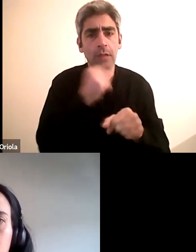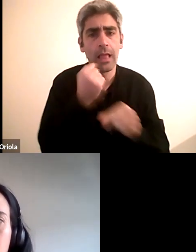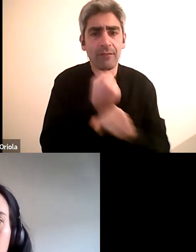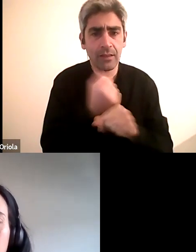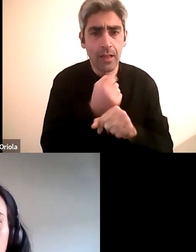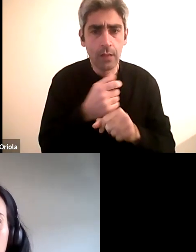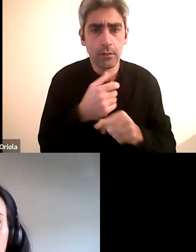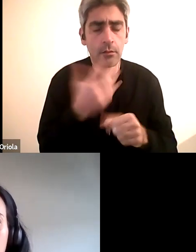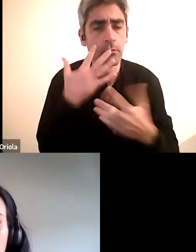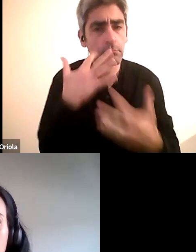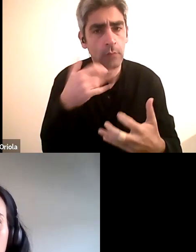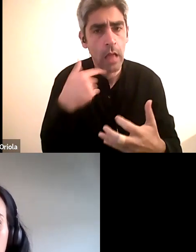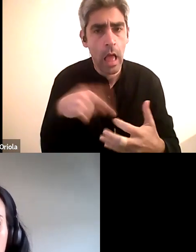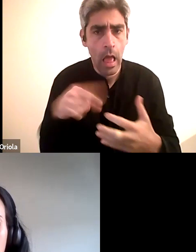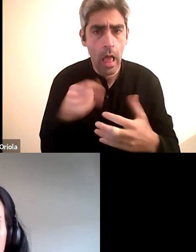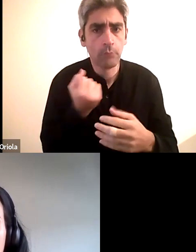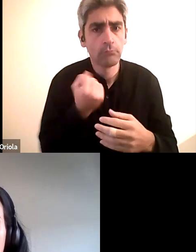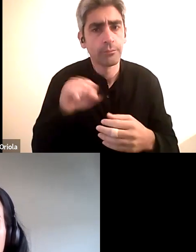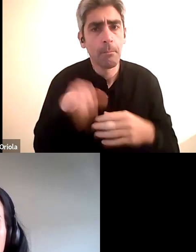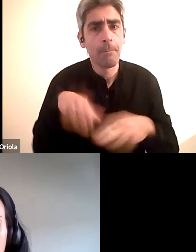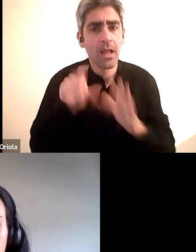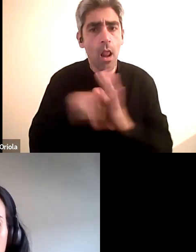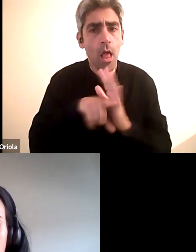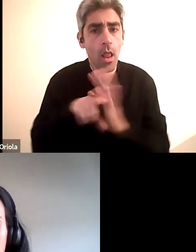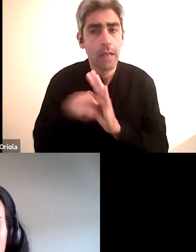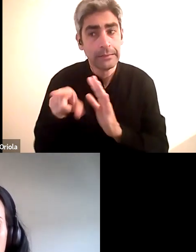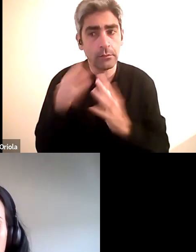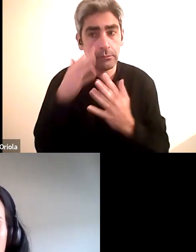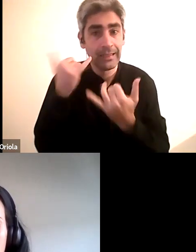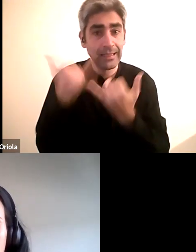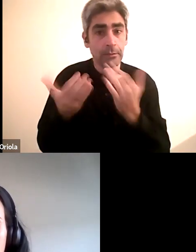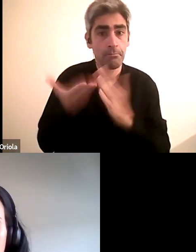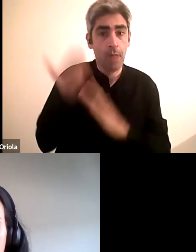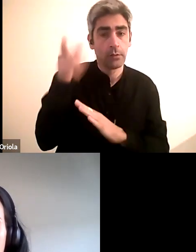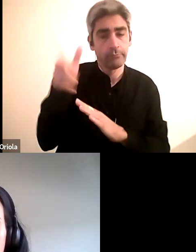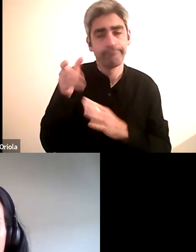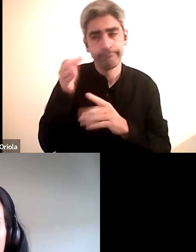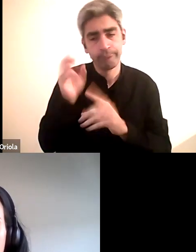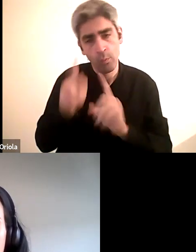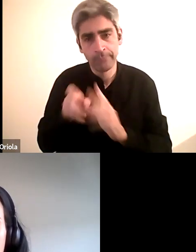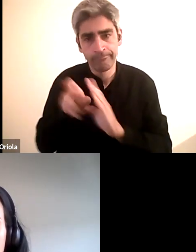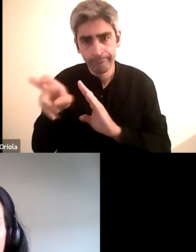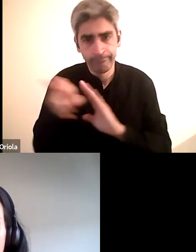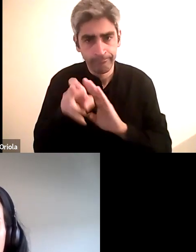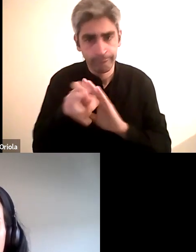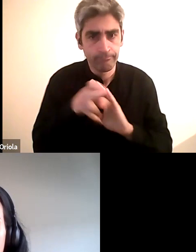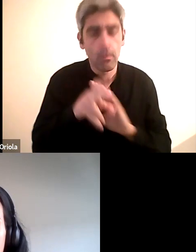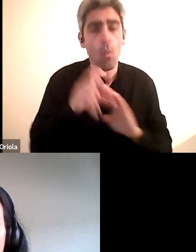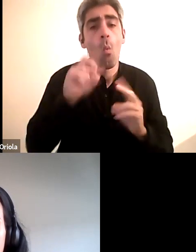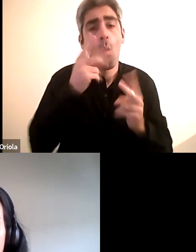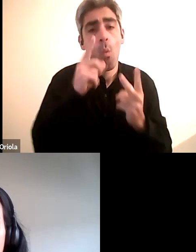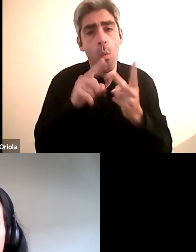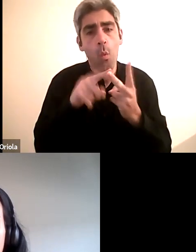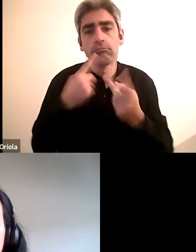mais rupturas de cumprimento da legislação e também por denúncia, por